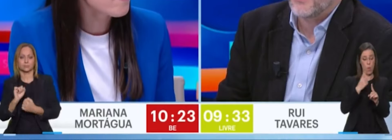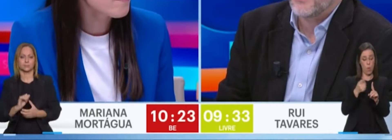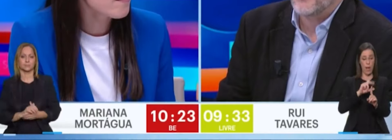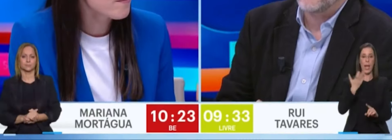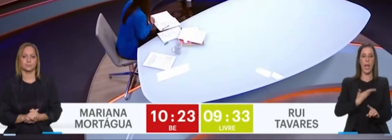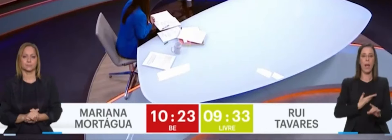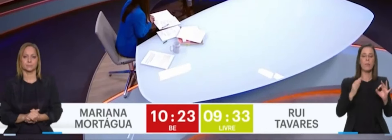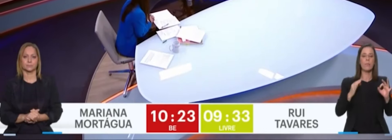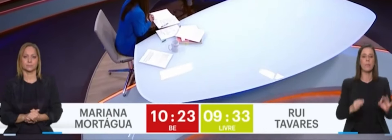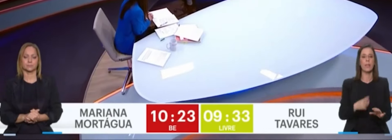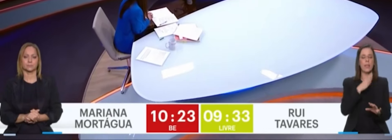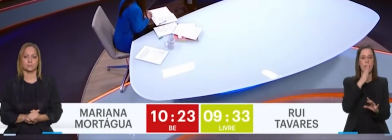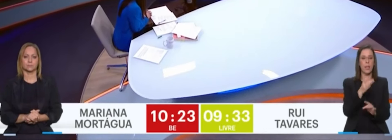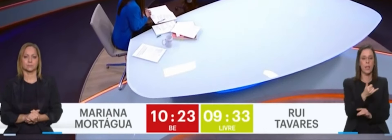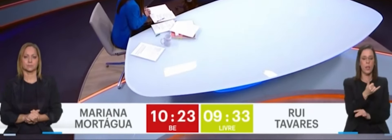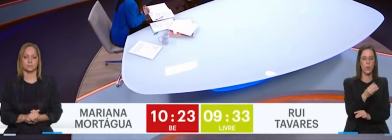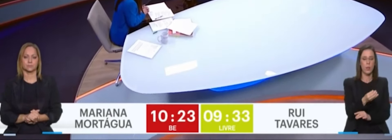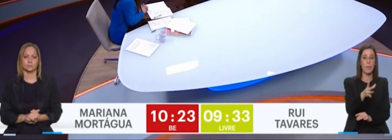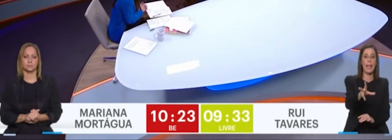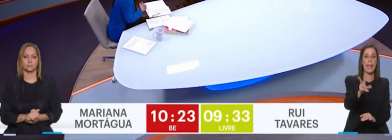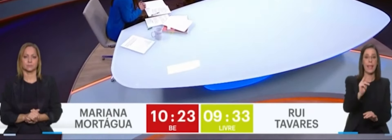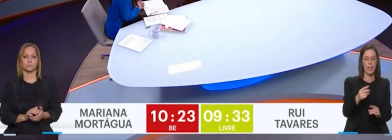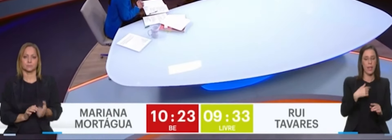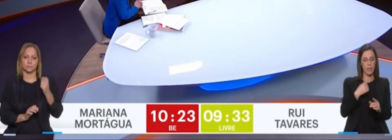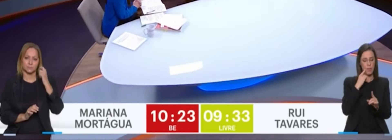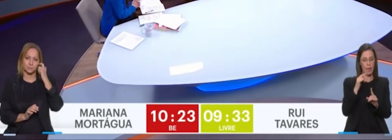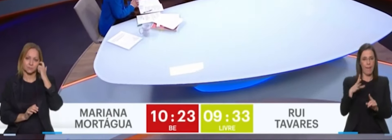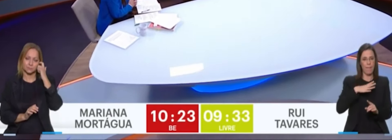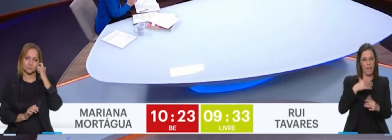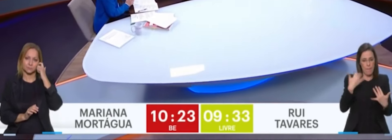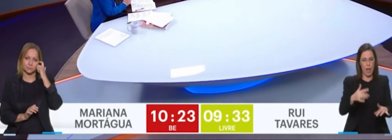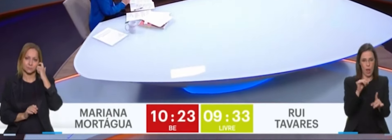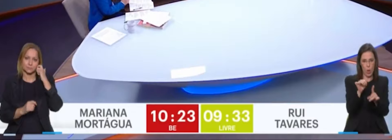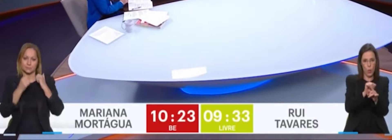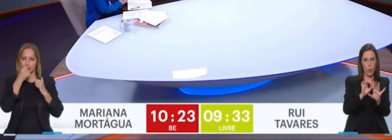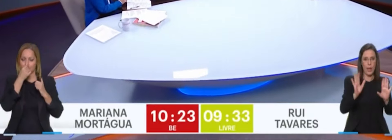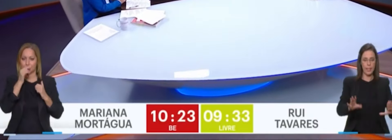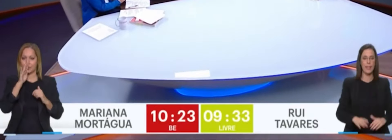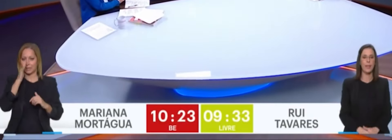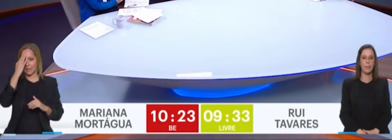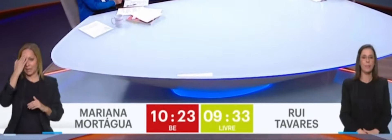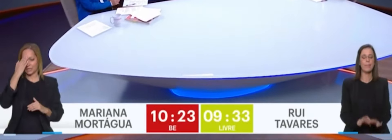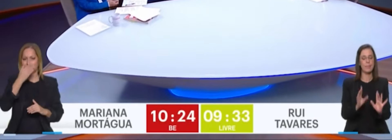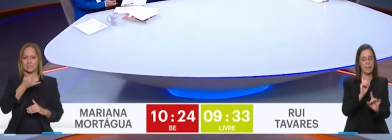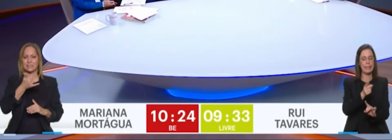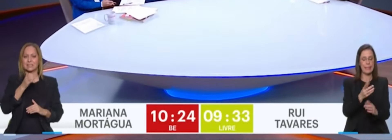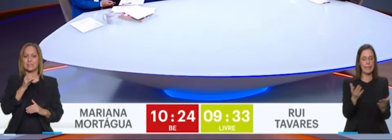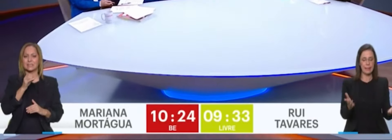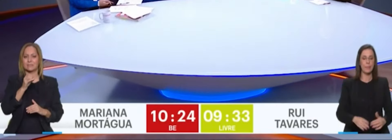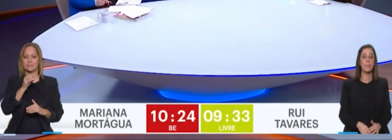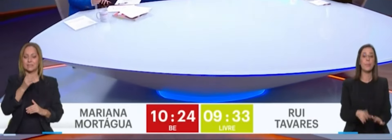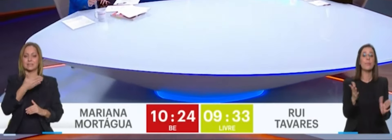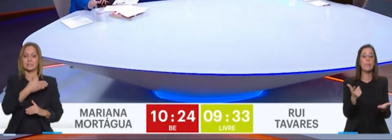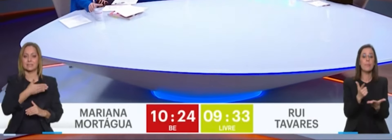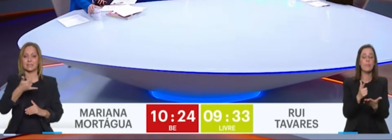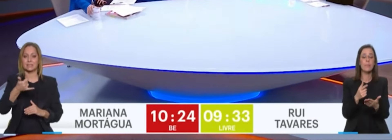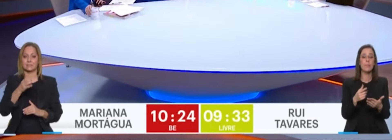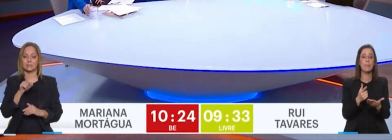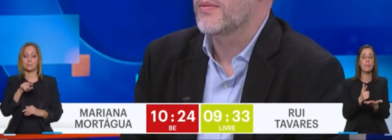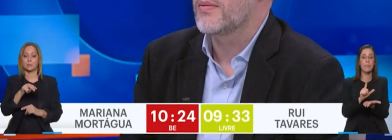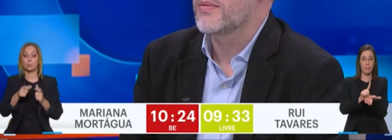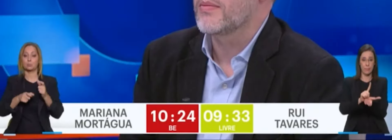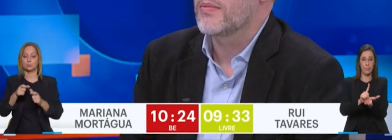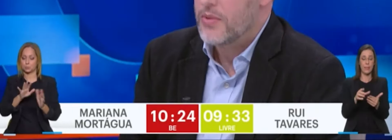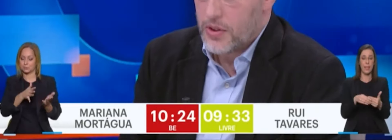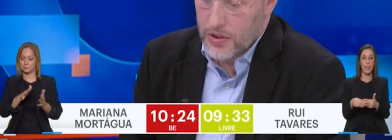Record e Na verdade queria ter dito 2013 fica essa a minha correção acho foi 120.000 pessoas Exatamente exatamente Rui Tavares de facto